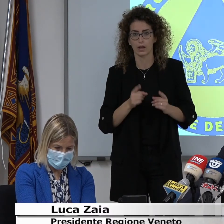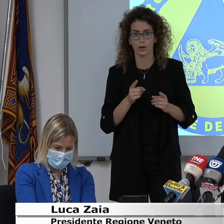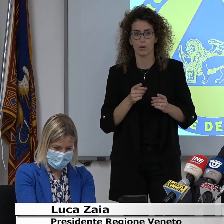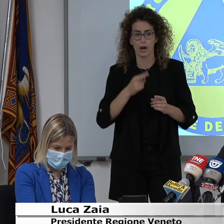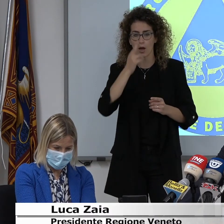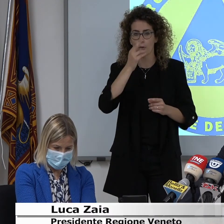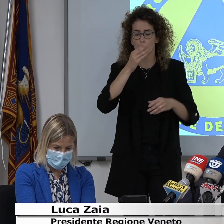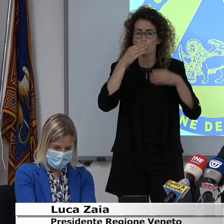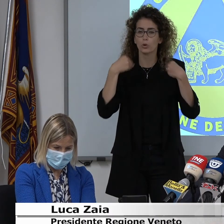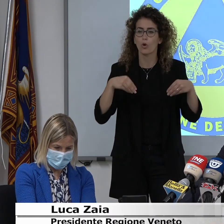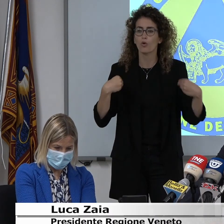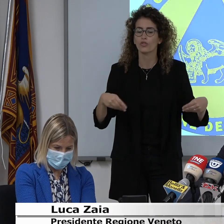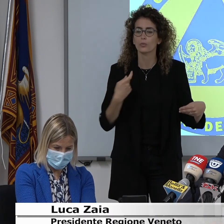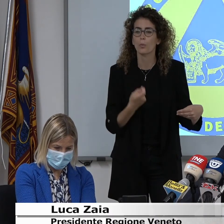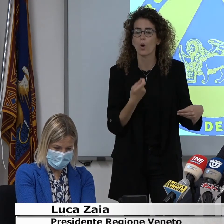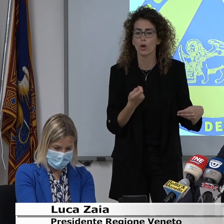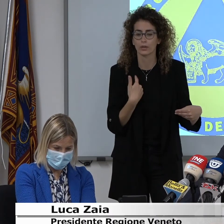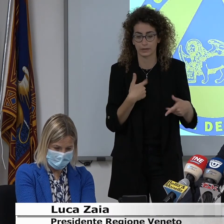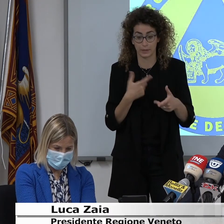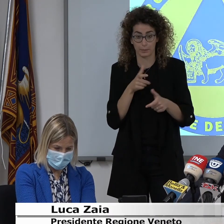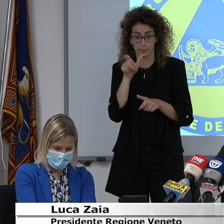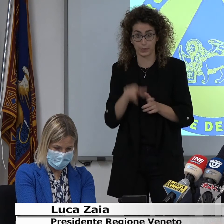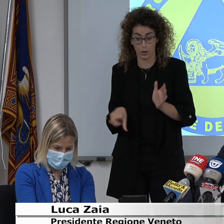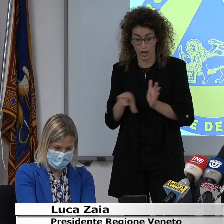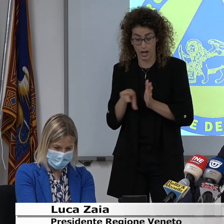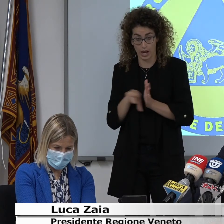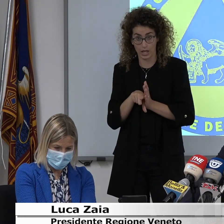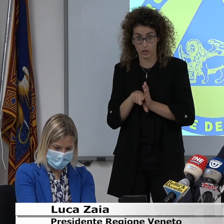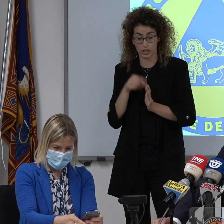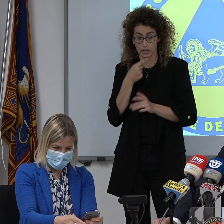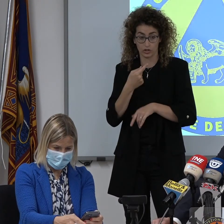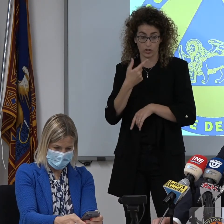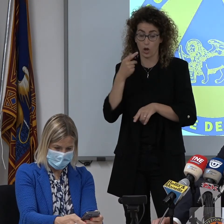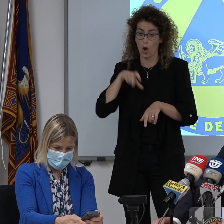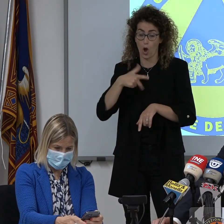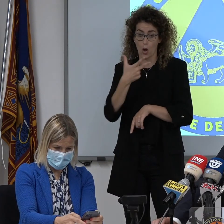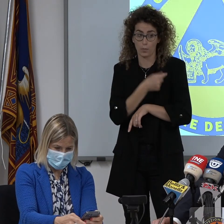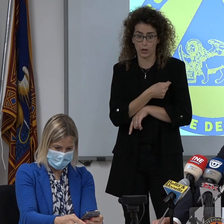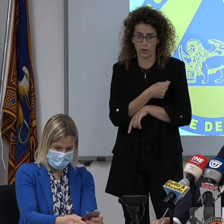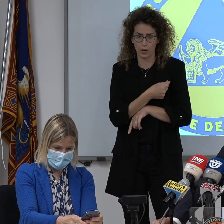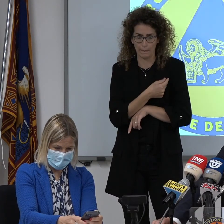professionisti. Quindi chi ha fatto questo decreto con l'obbligatorietà non ha tenuto conto che mancano